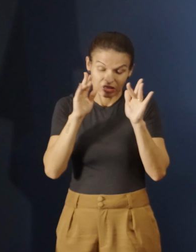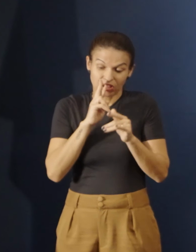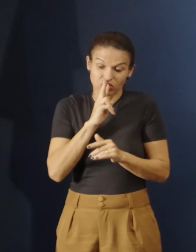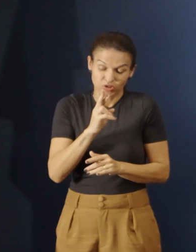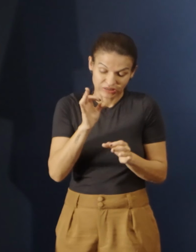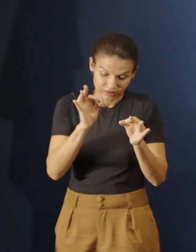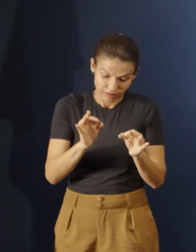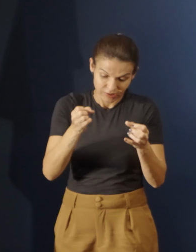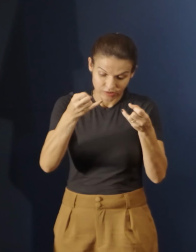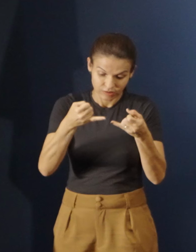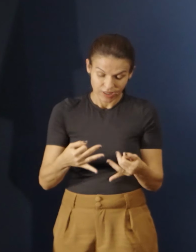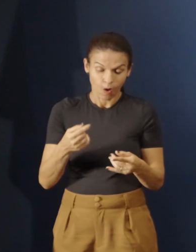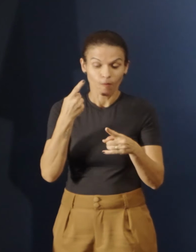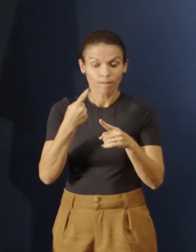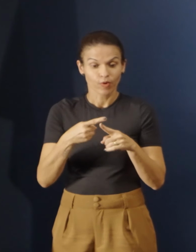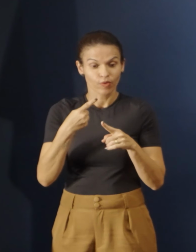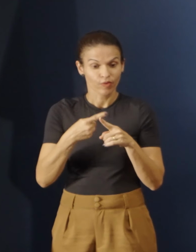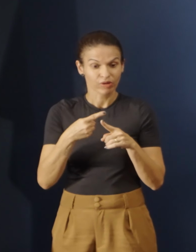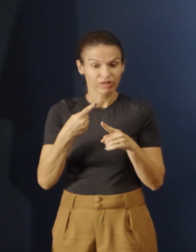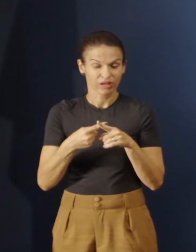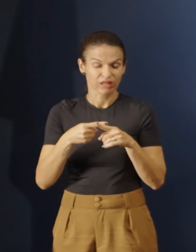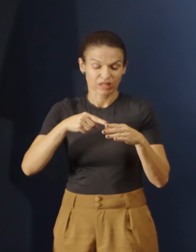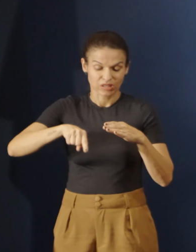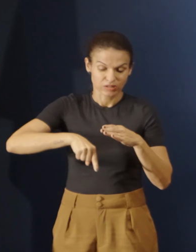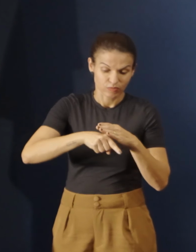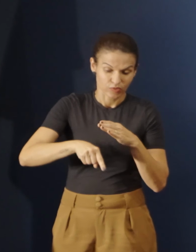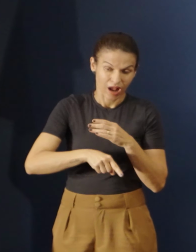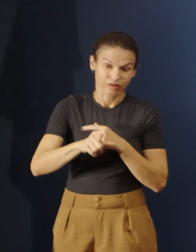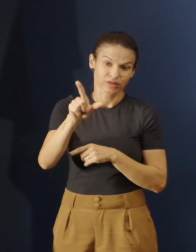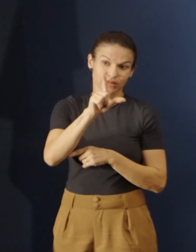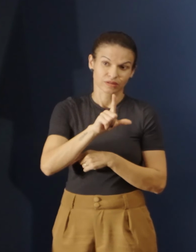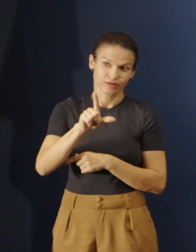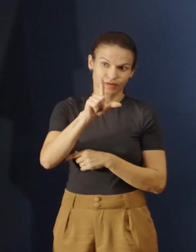razão para explicar o porquê desse buraco na nossa literatura, né?